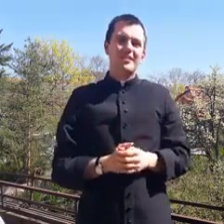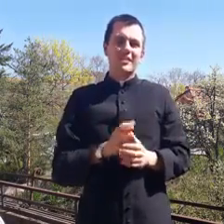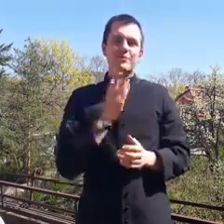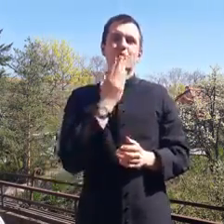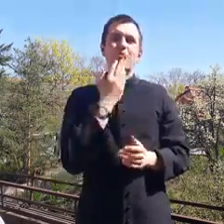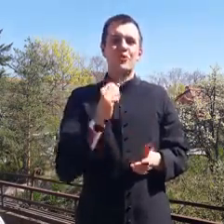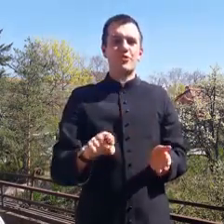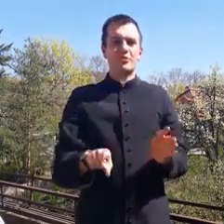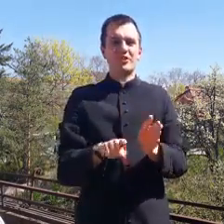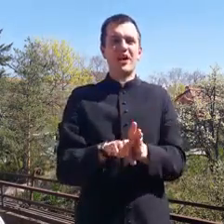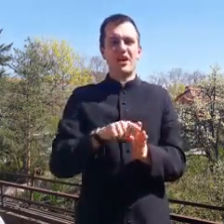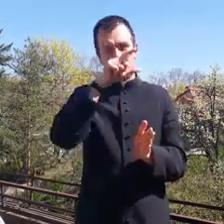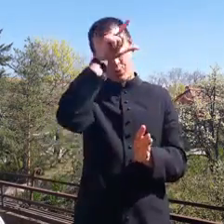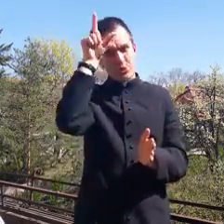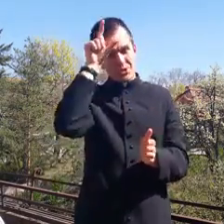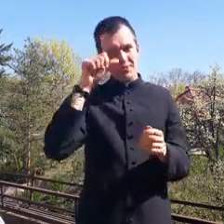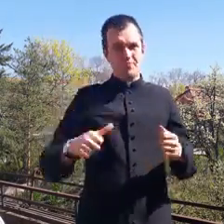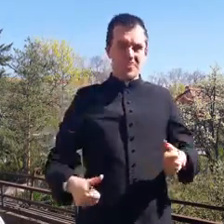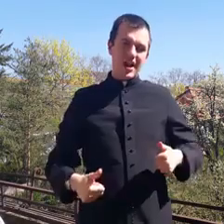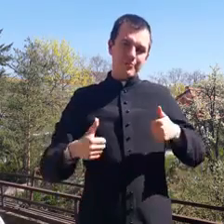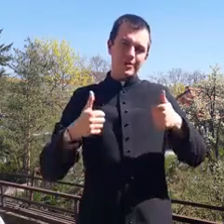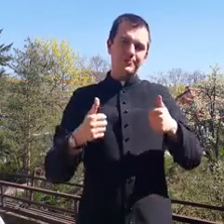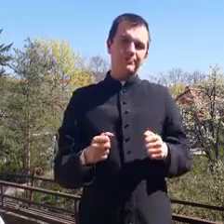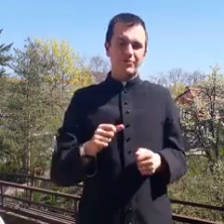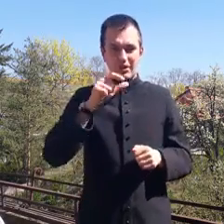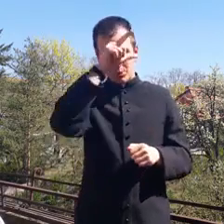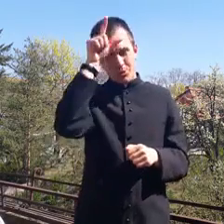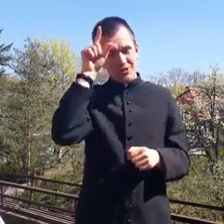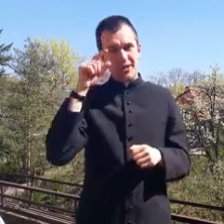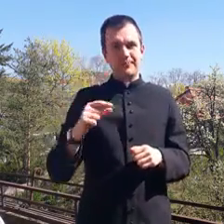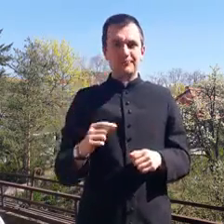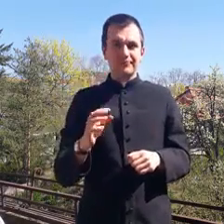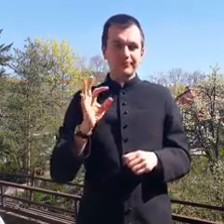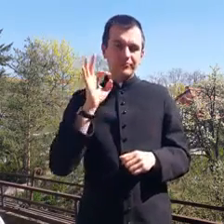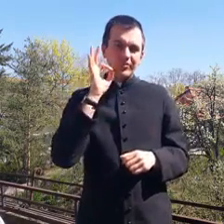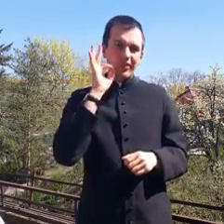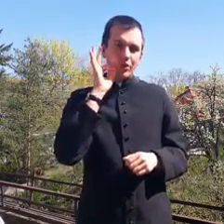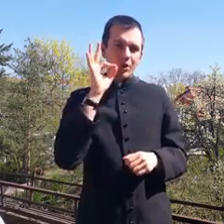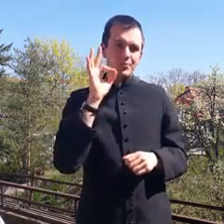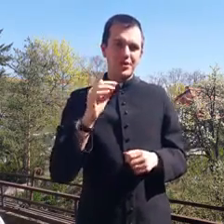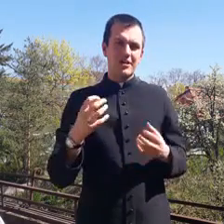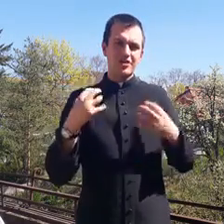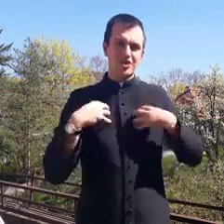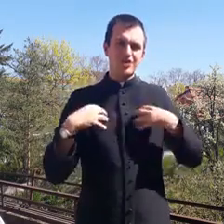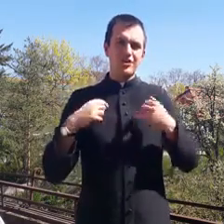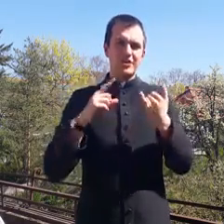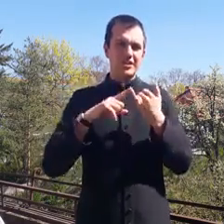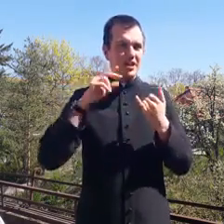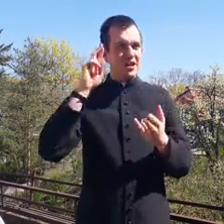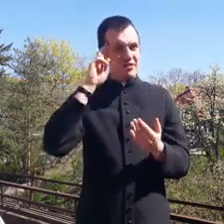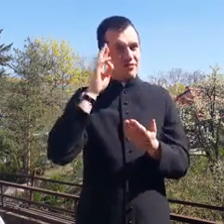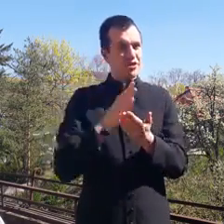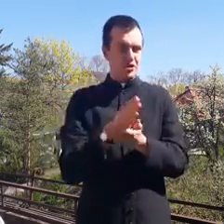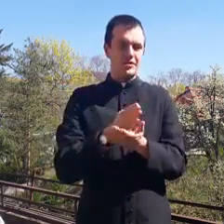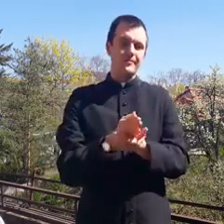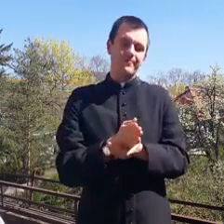mówią dla ludzi aby ludzie dobrze żyli i wierzyli